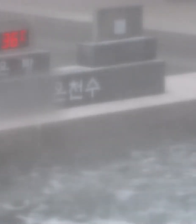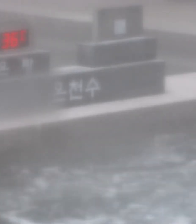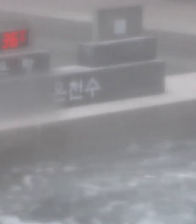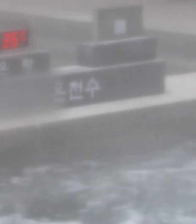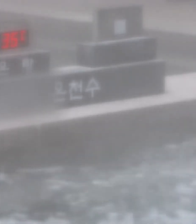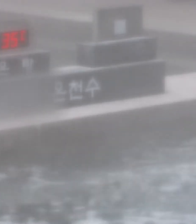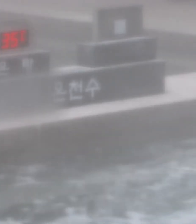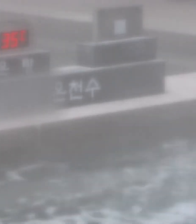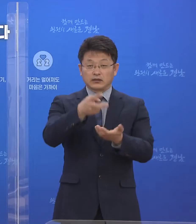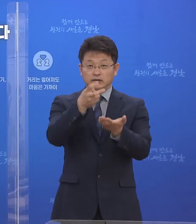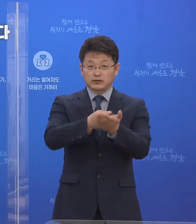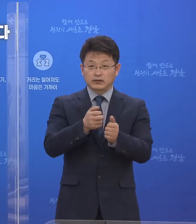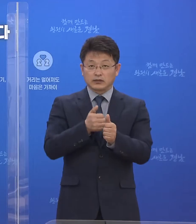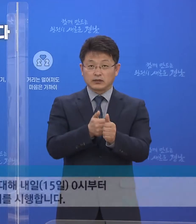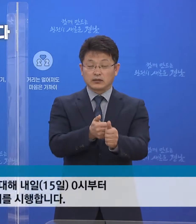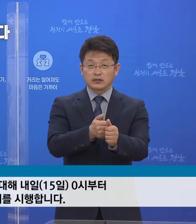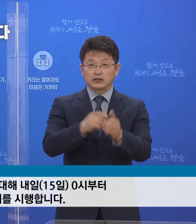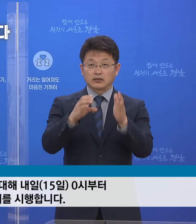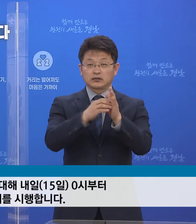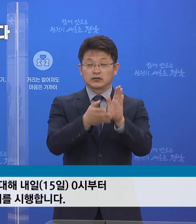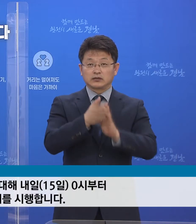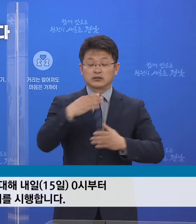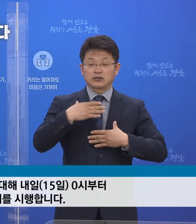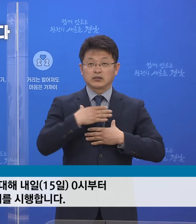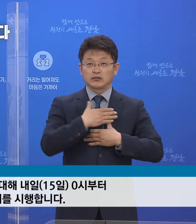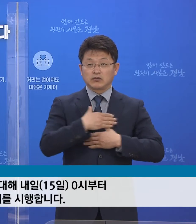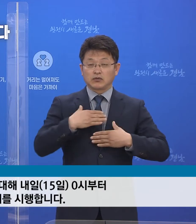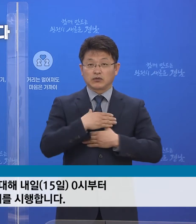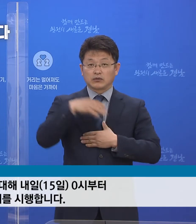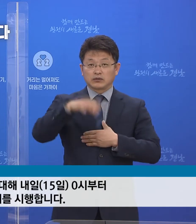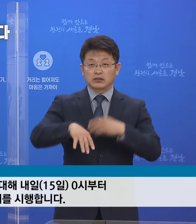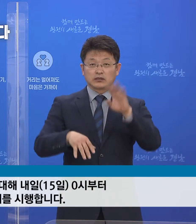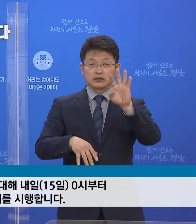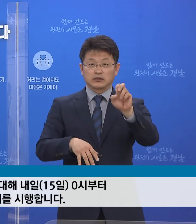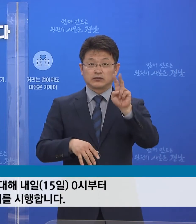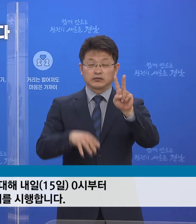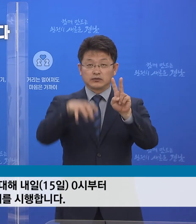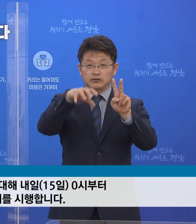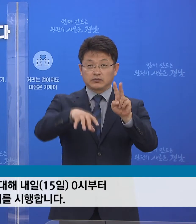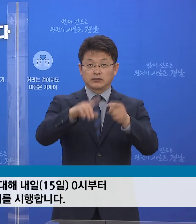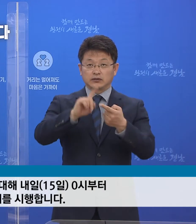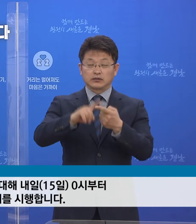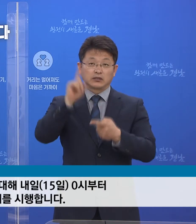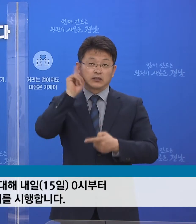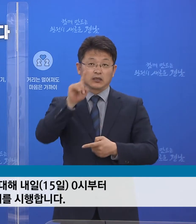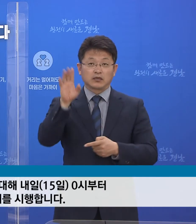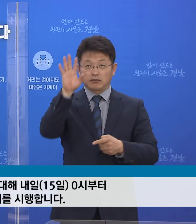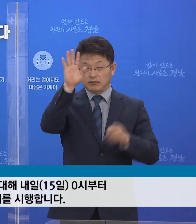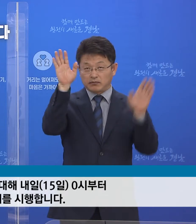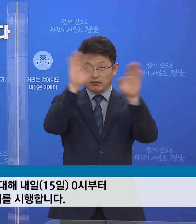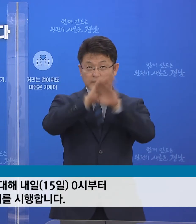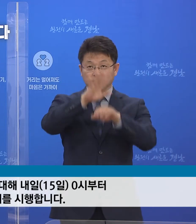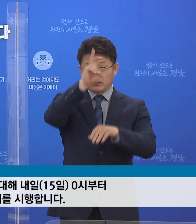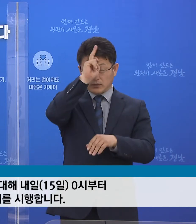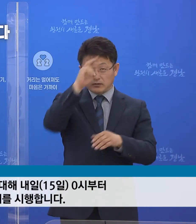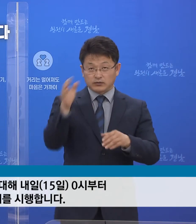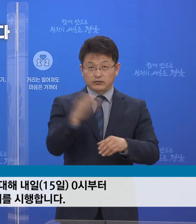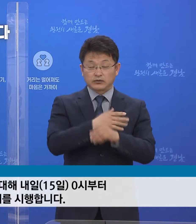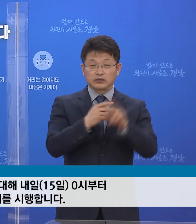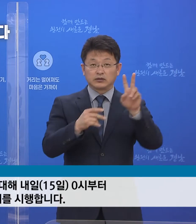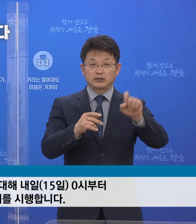상황입니다. 거제시 목욕장 업소 42곳에 대해 내일 0시부터